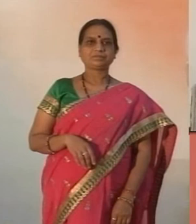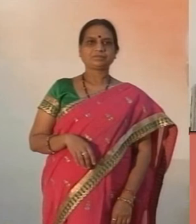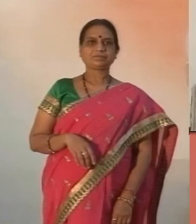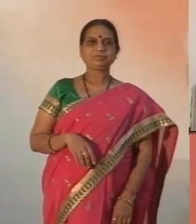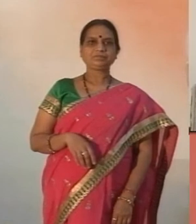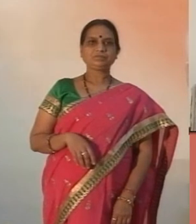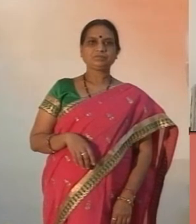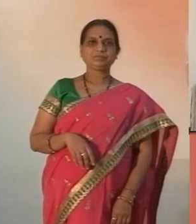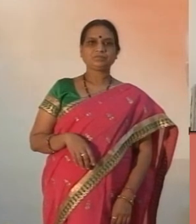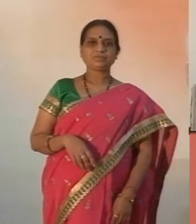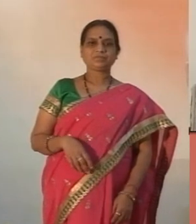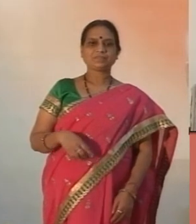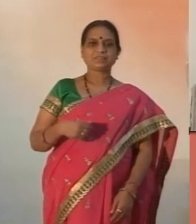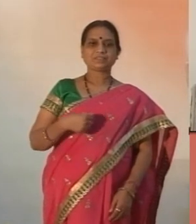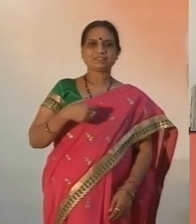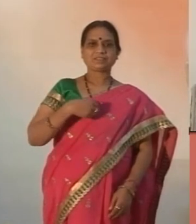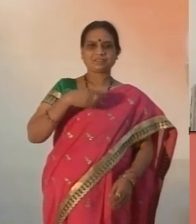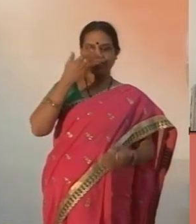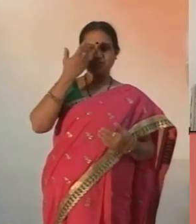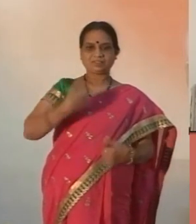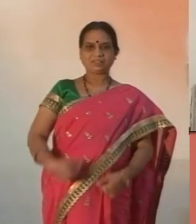जैसे हम शरीर को भोजन देते हैं,